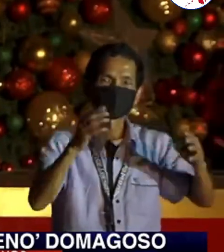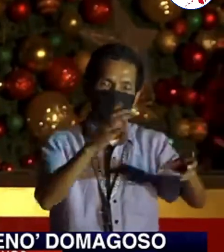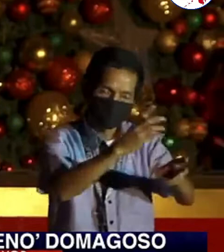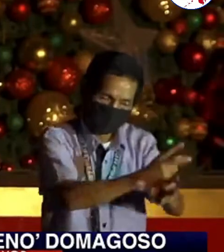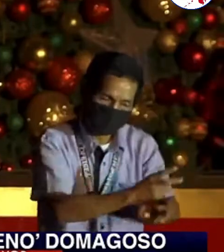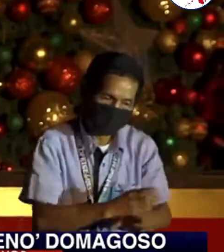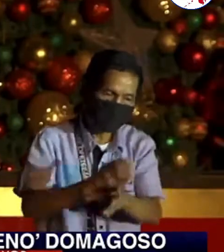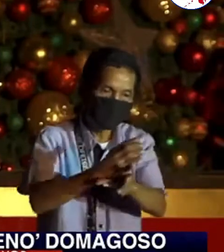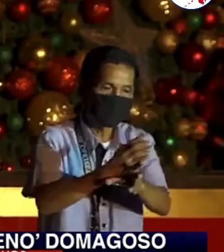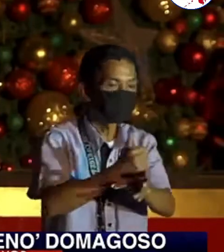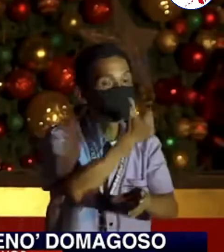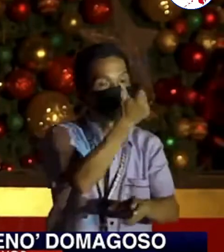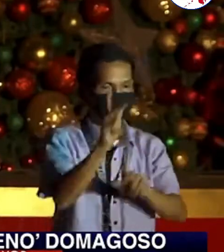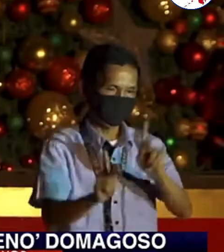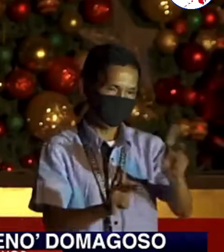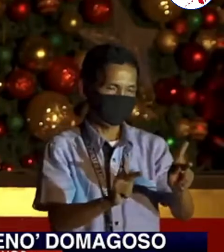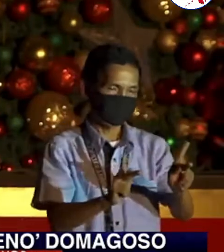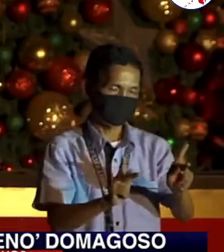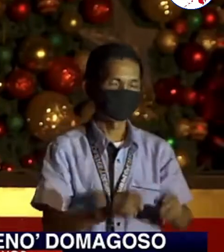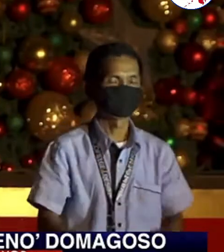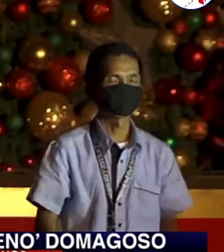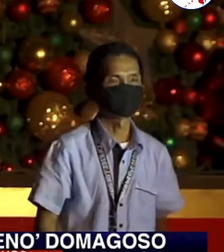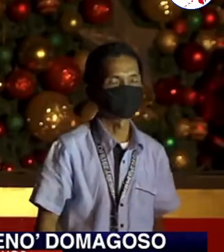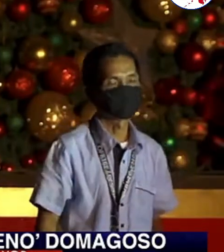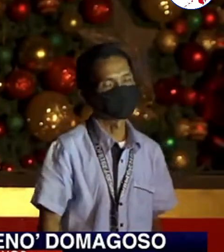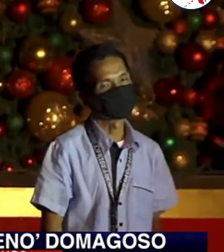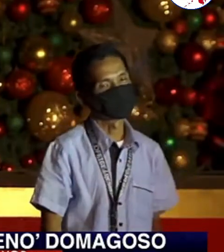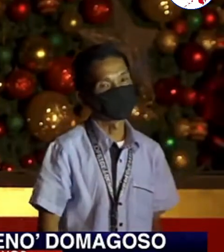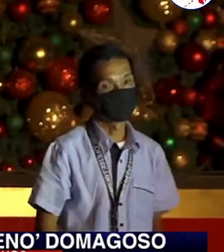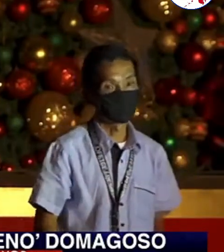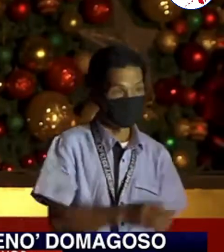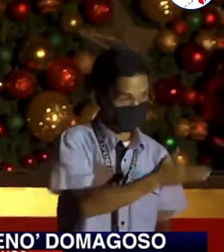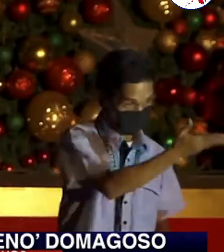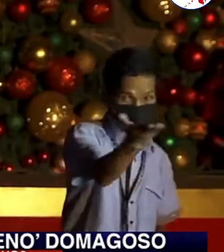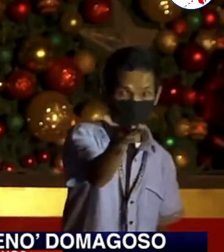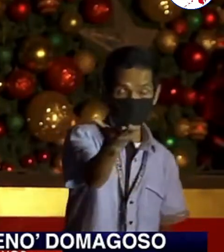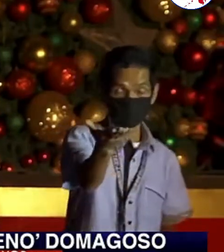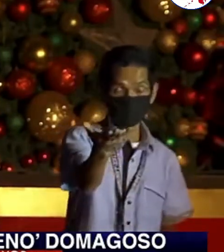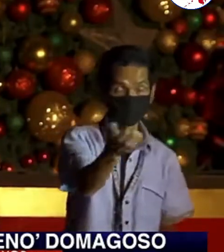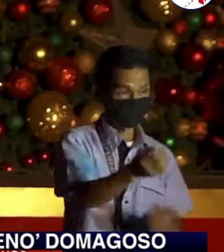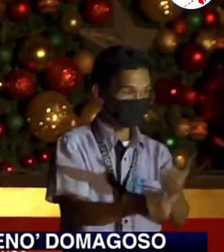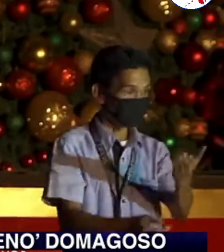Pagmamalasakit sa kapwa-tao. At kayo naman,